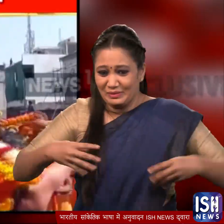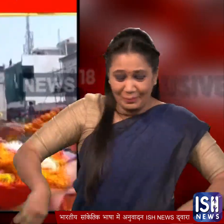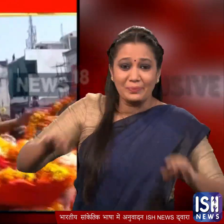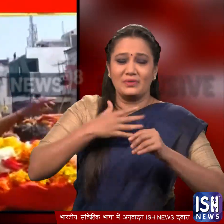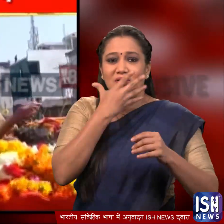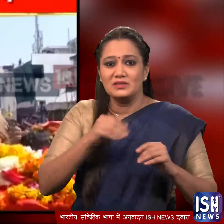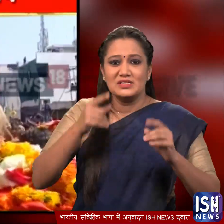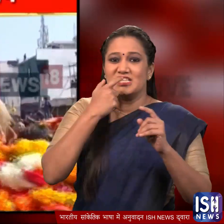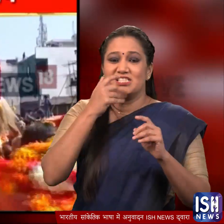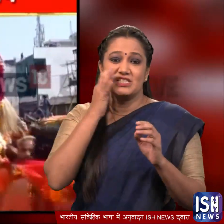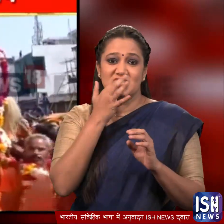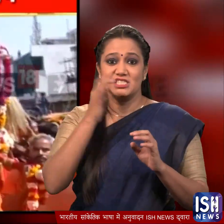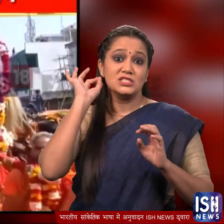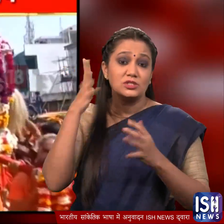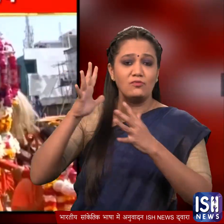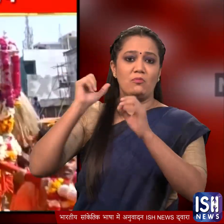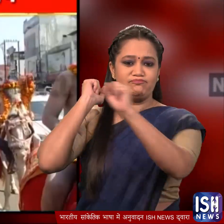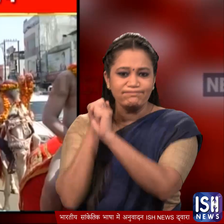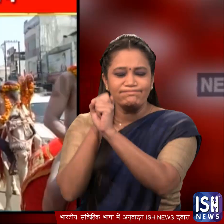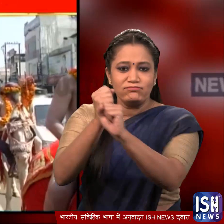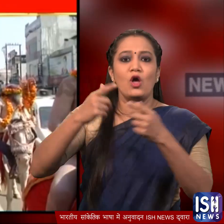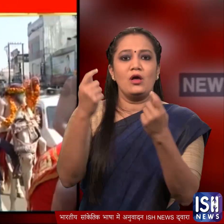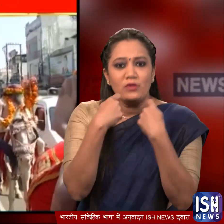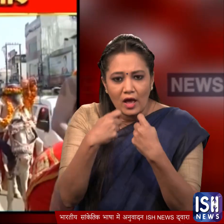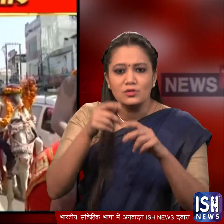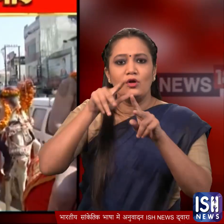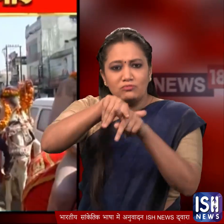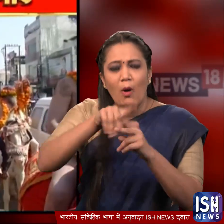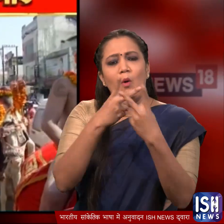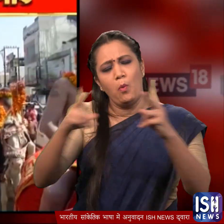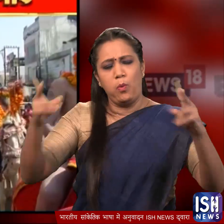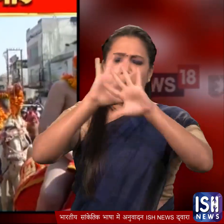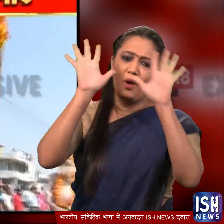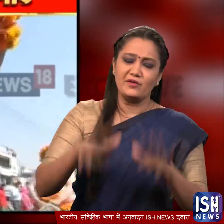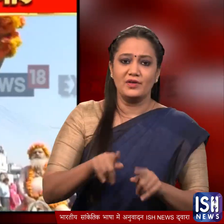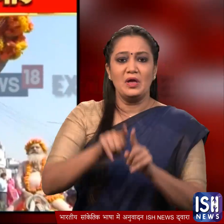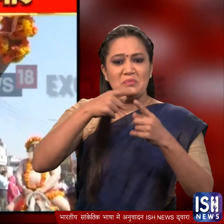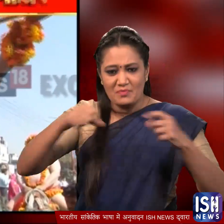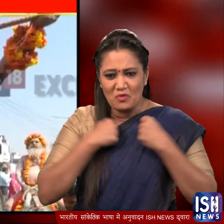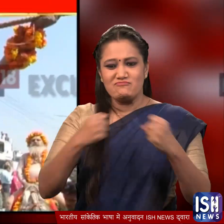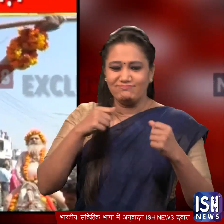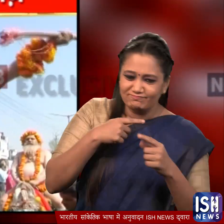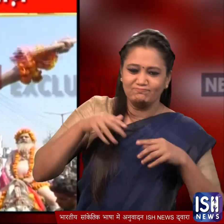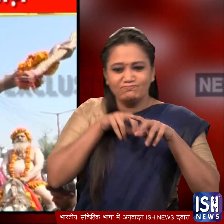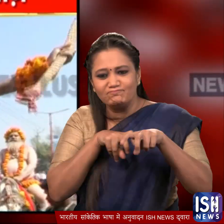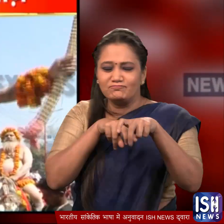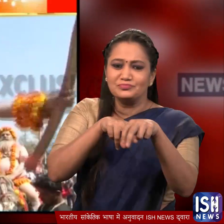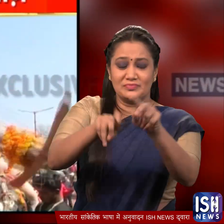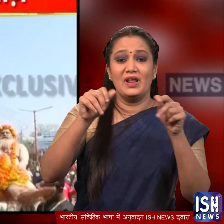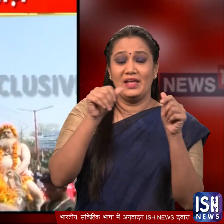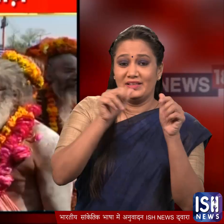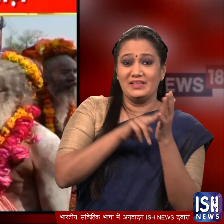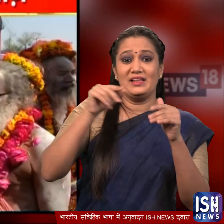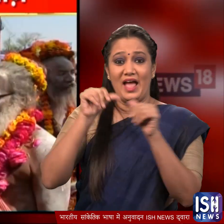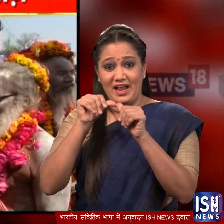नागा साधुओं की टोली में चांदी की पालकी, रथ और घोड़े भी शामिल दिखे। पेशवाई में शामिल साधु शक्ति प्रदर्शन करते नजर